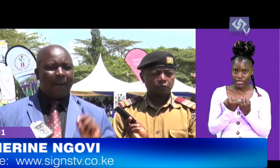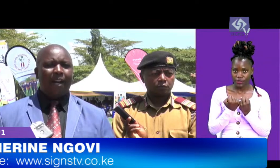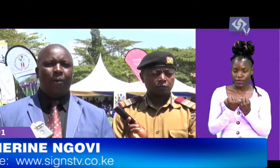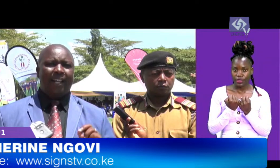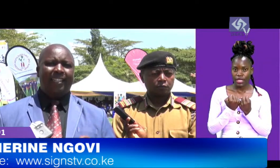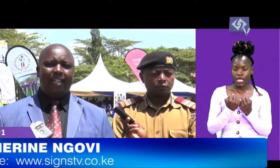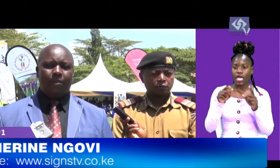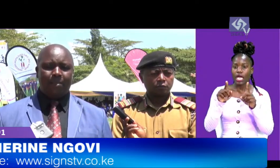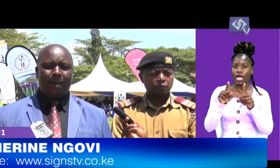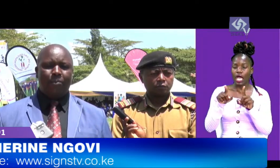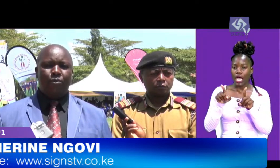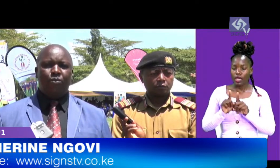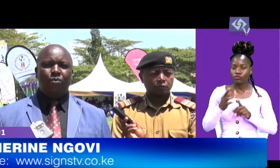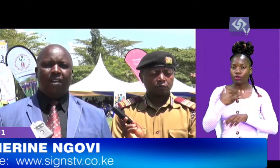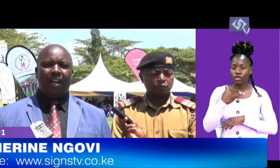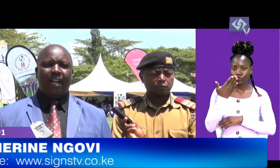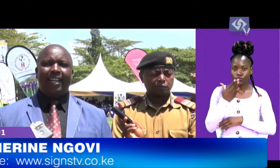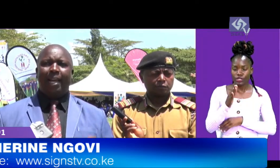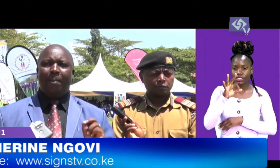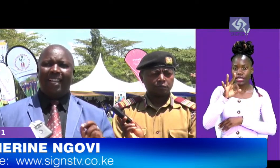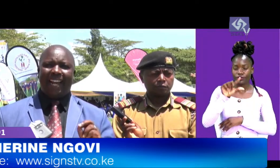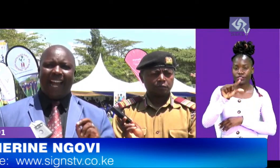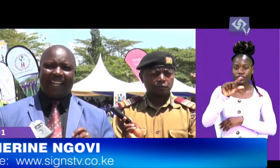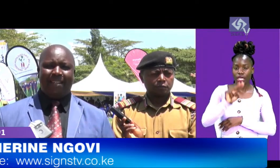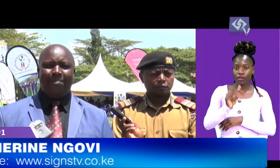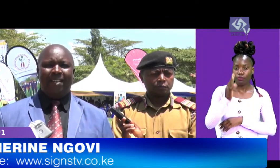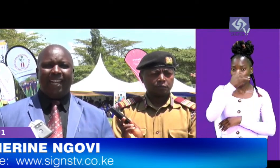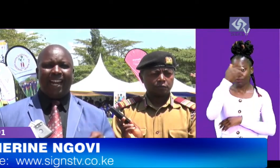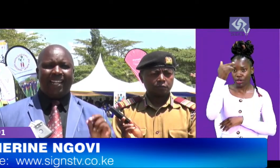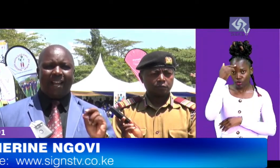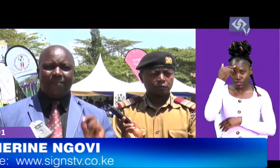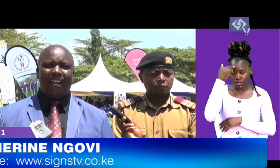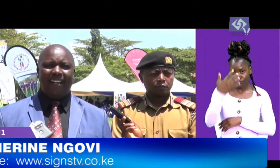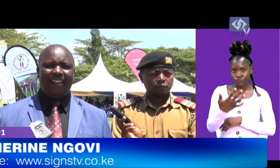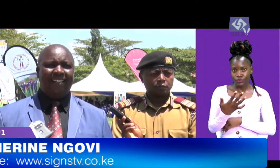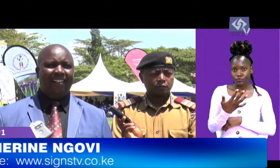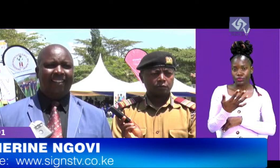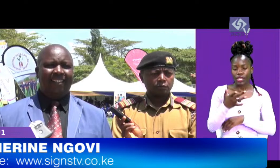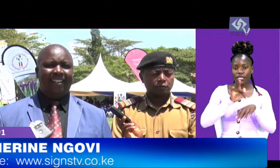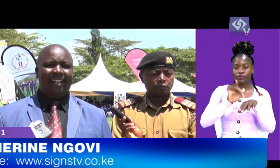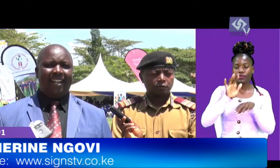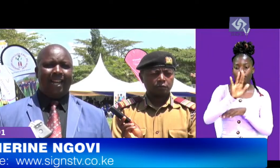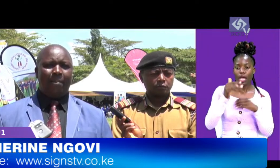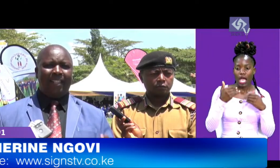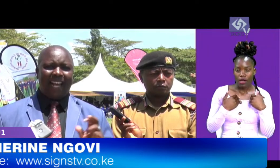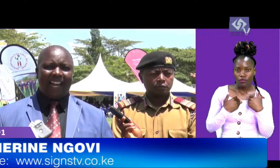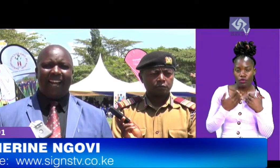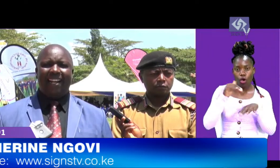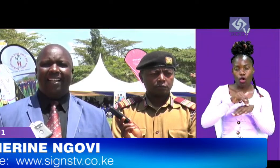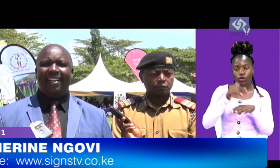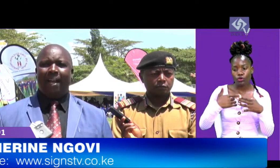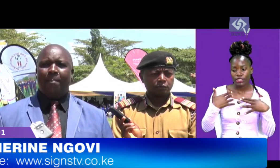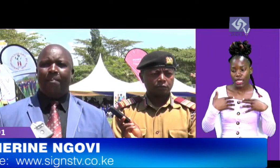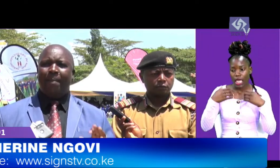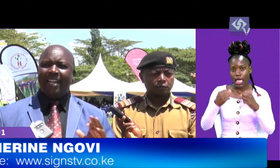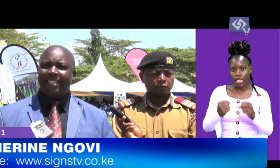Tunapambana na ukeketaji kwa sababu ina madhara yake, madhara ya kiafya na madhara ya maisha